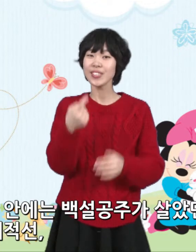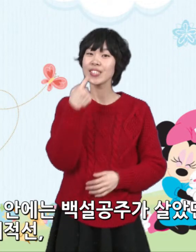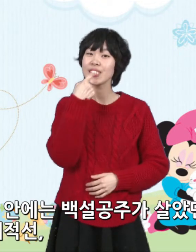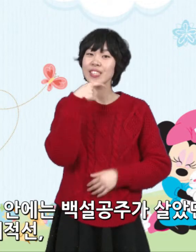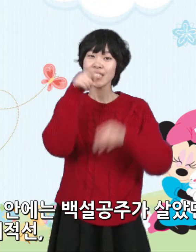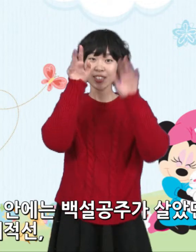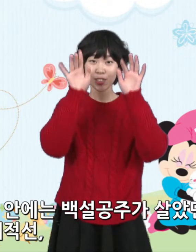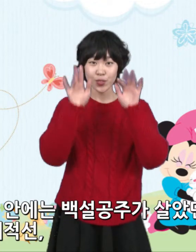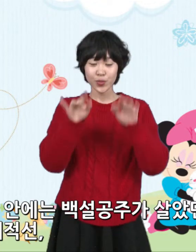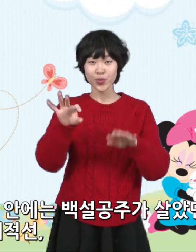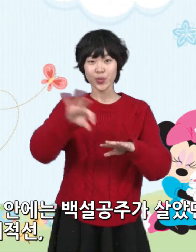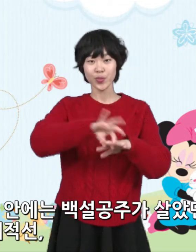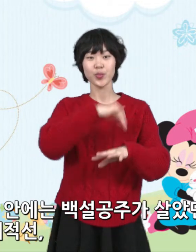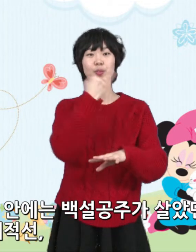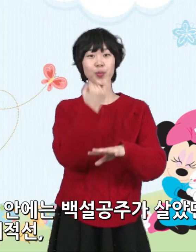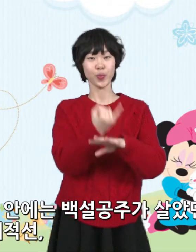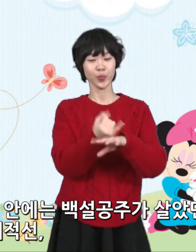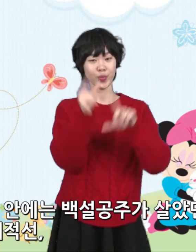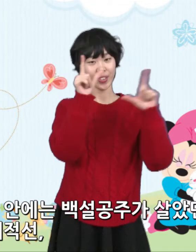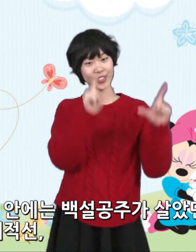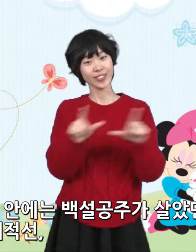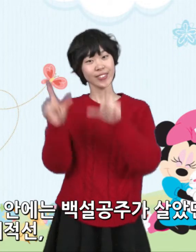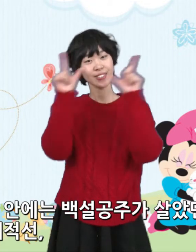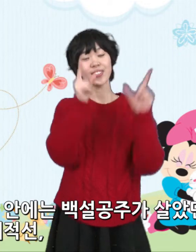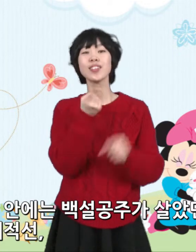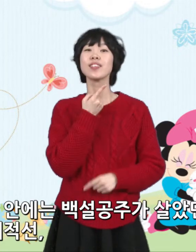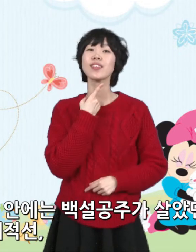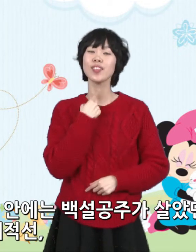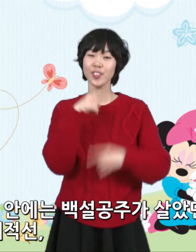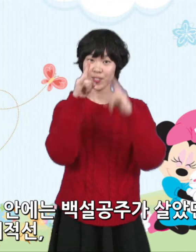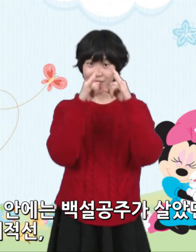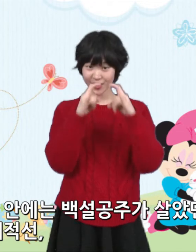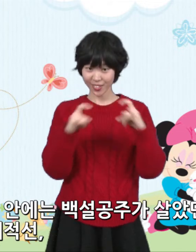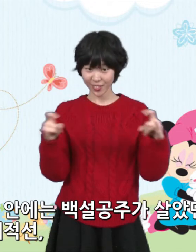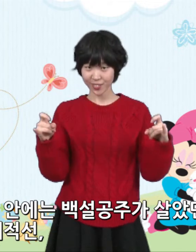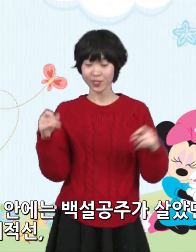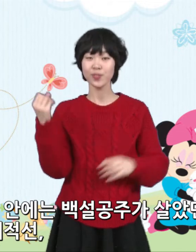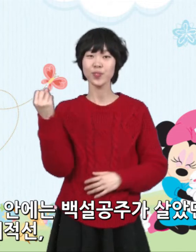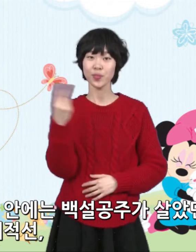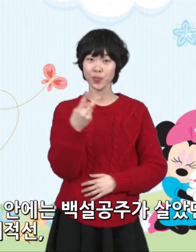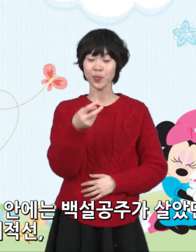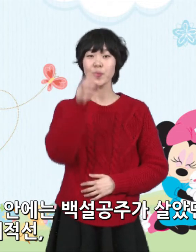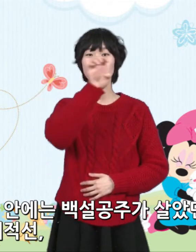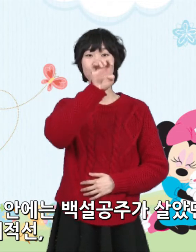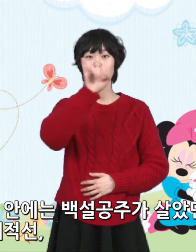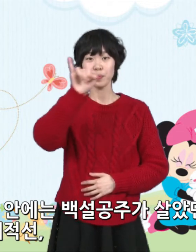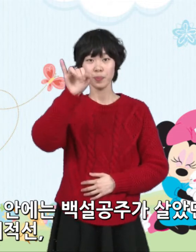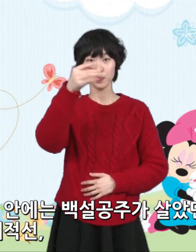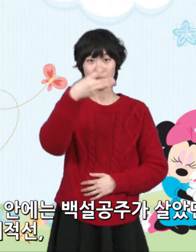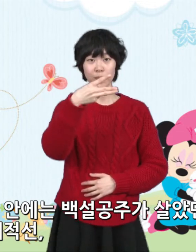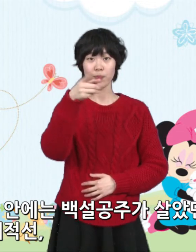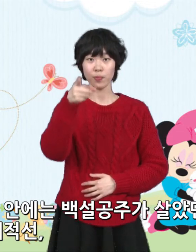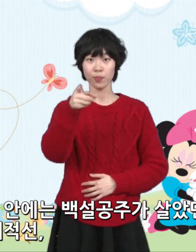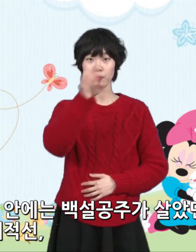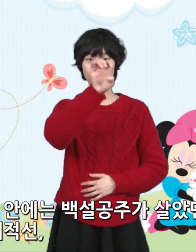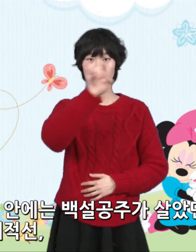디즈니랜드 안에는 백설공주가 살았던 뾰족한 성과 피터팬의 해적선,